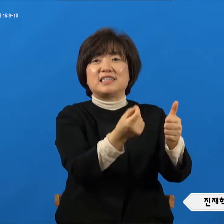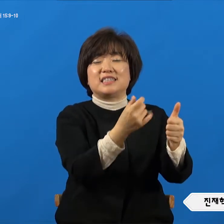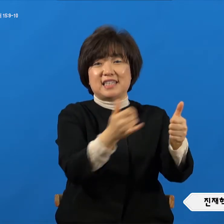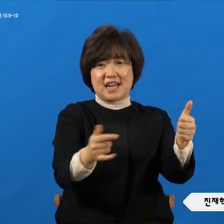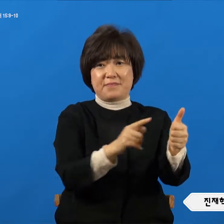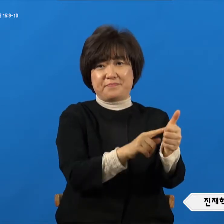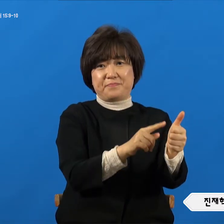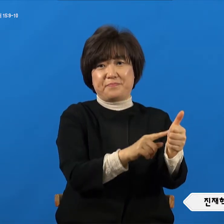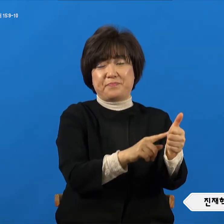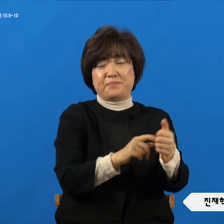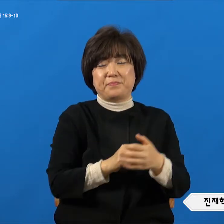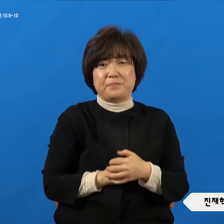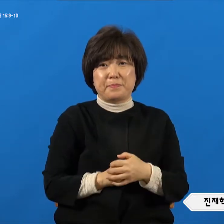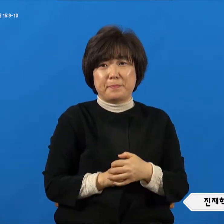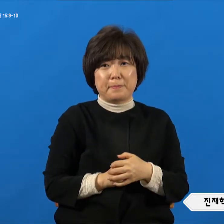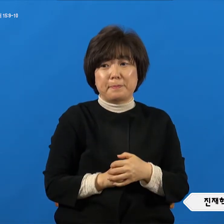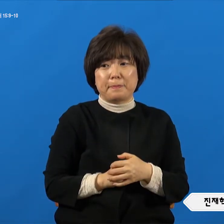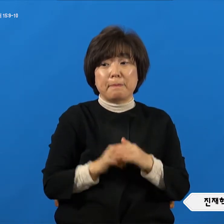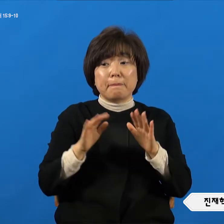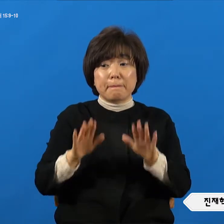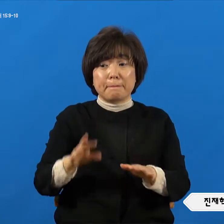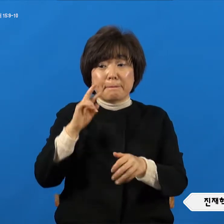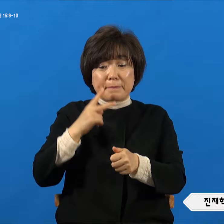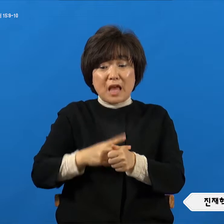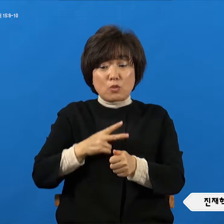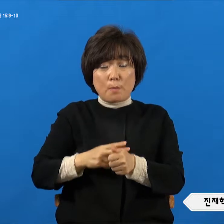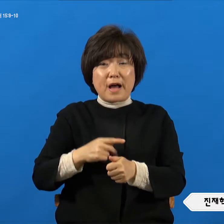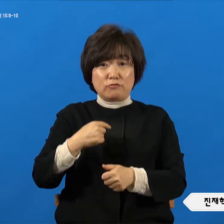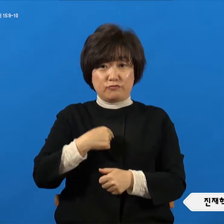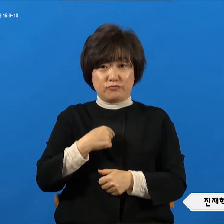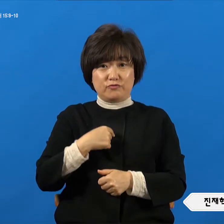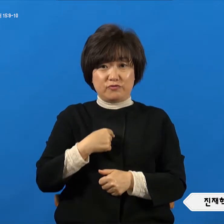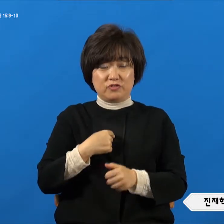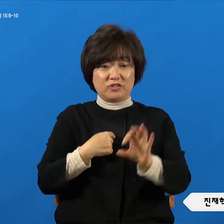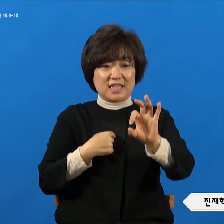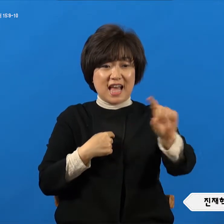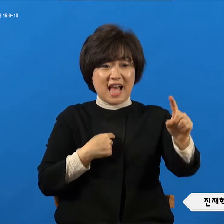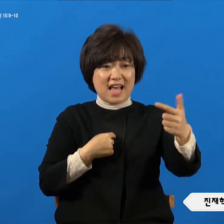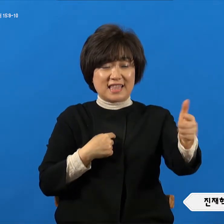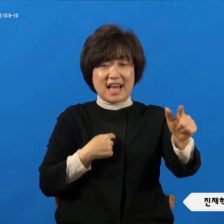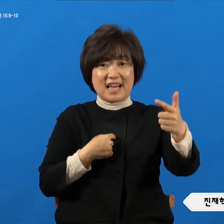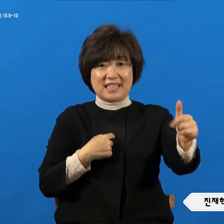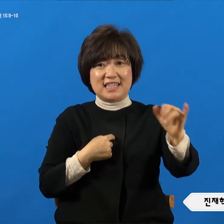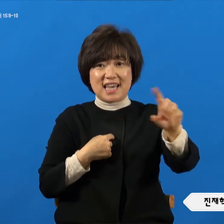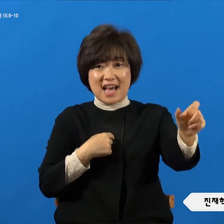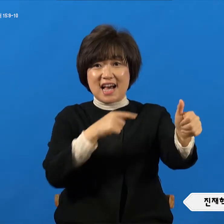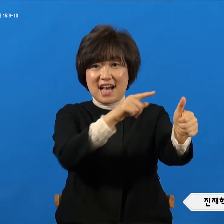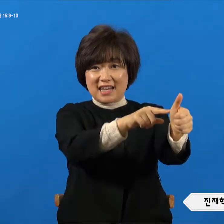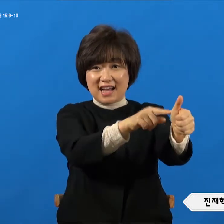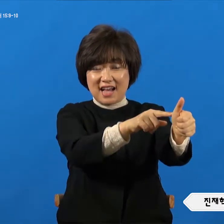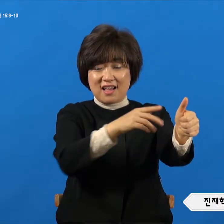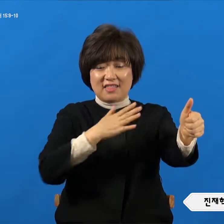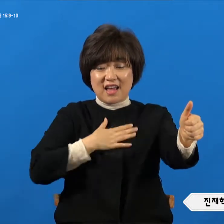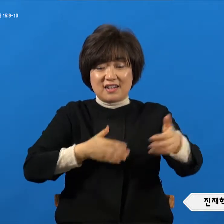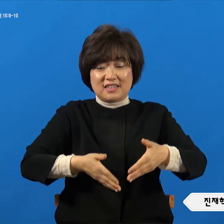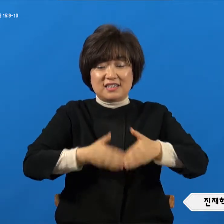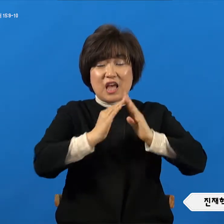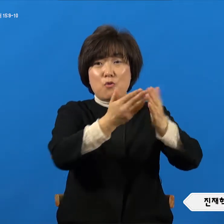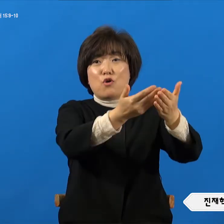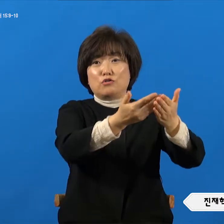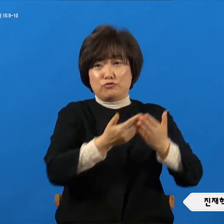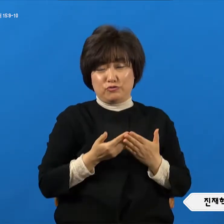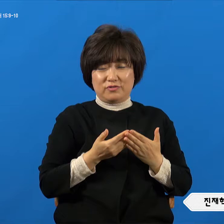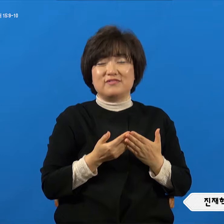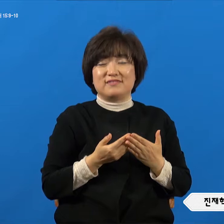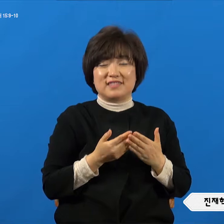오늘 바울에게는 이런 아나니아가 세움의 축복이 있었다라는